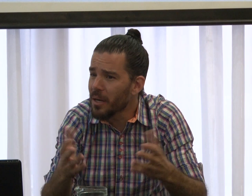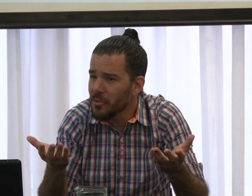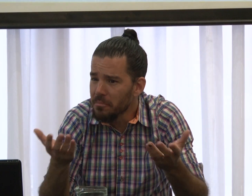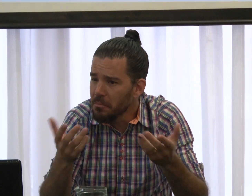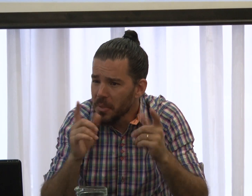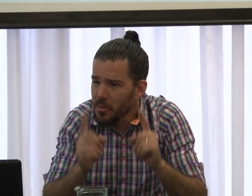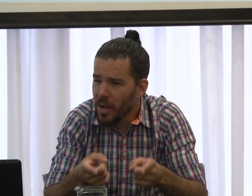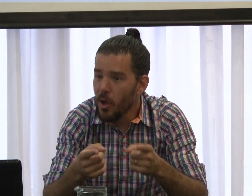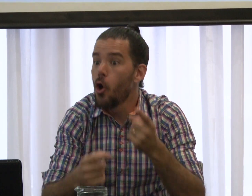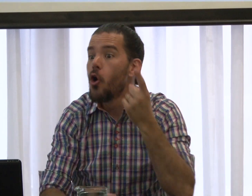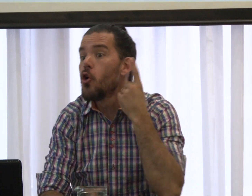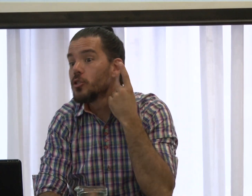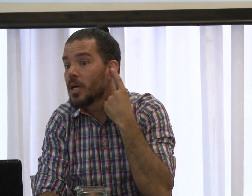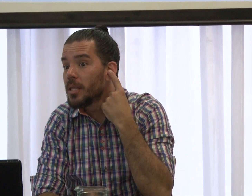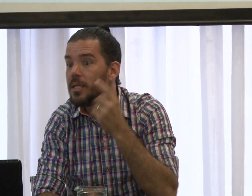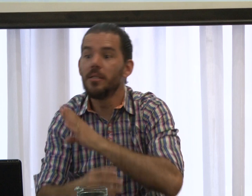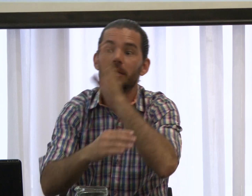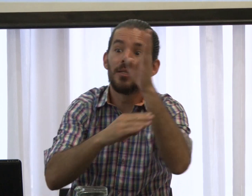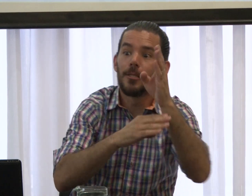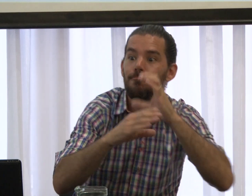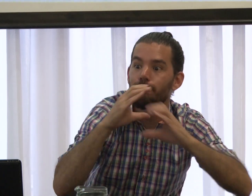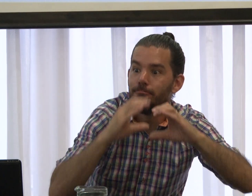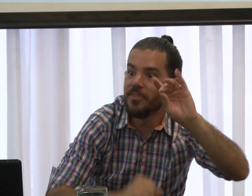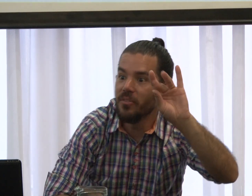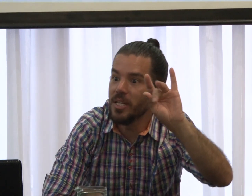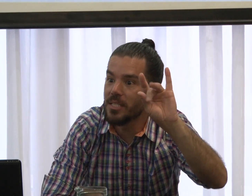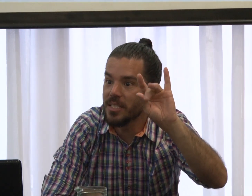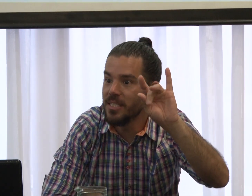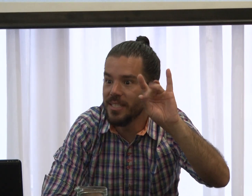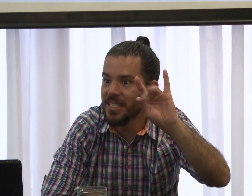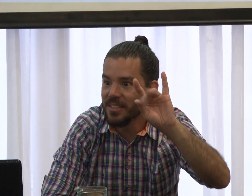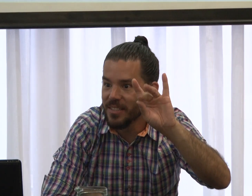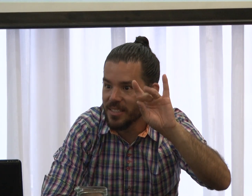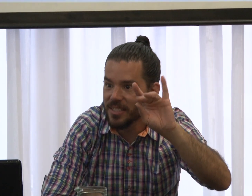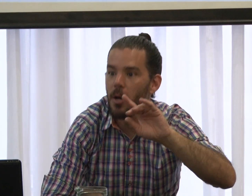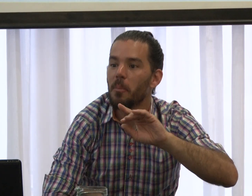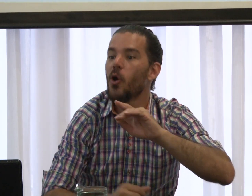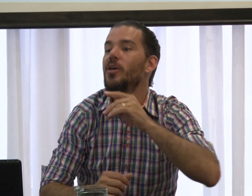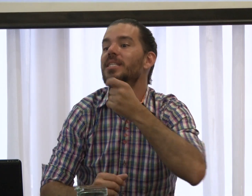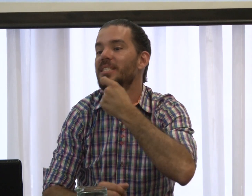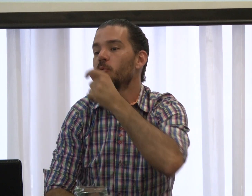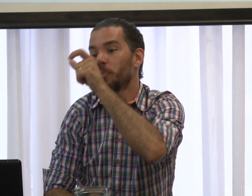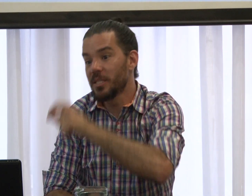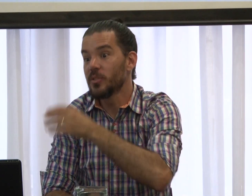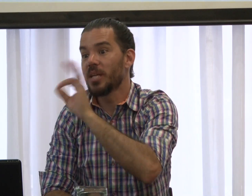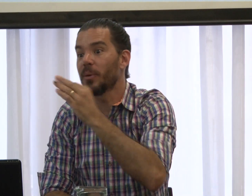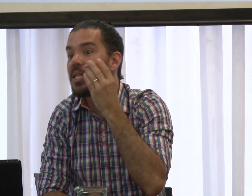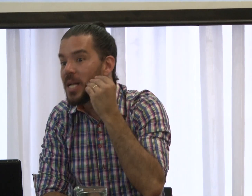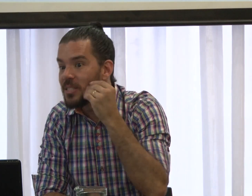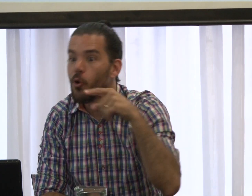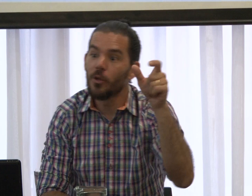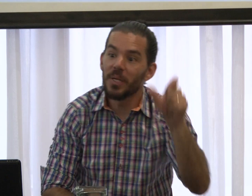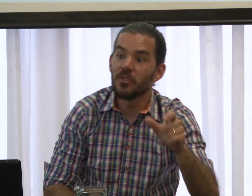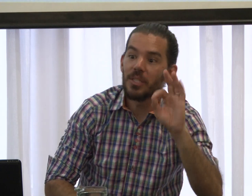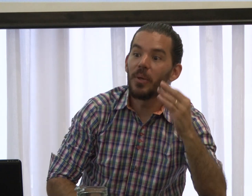empezar de esta escuela. Lo que Lisandro habló de la tecnología, ahora yo lo voy a continuar. Quiero